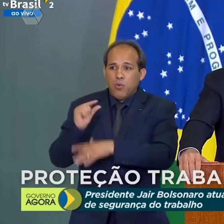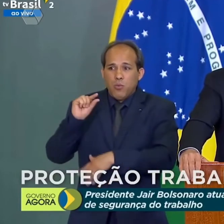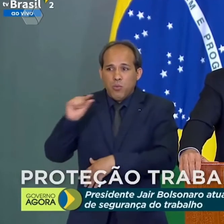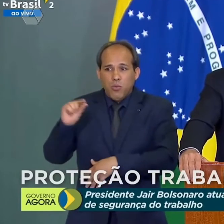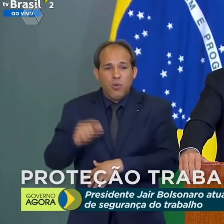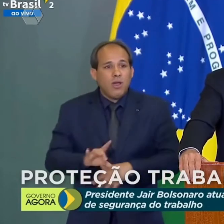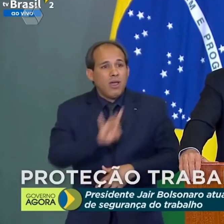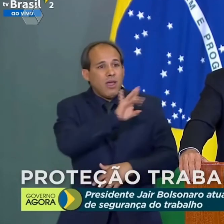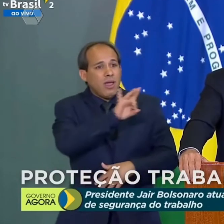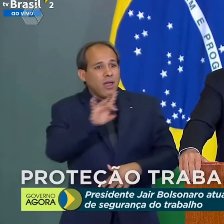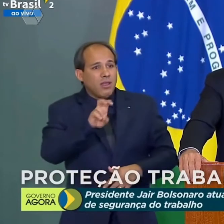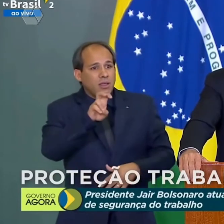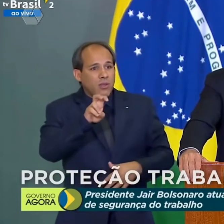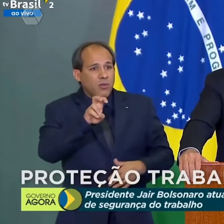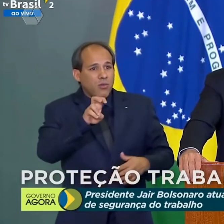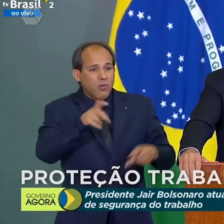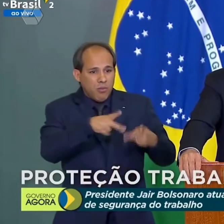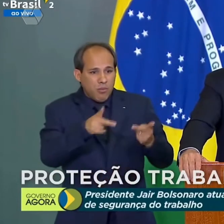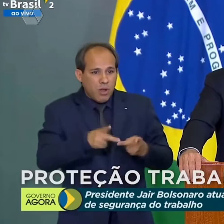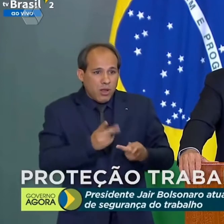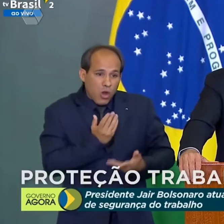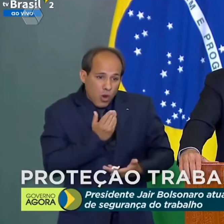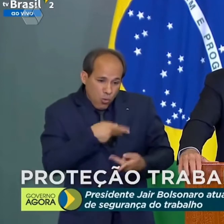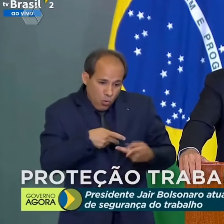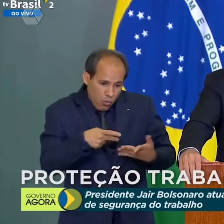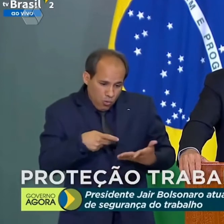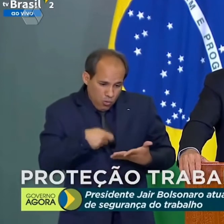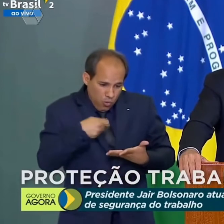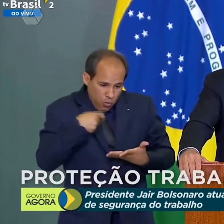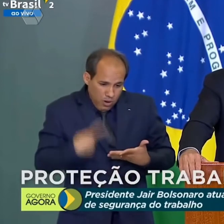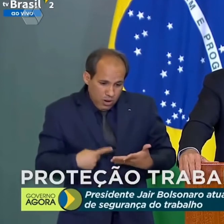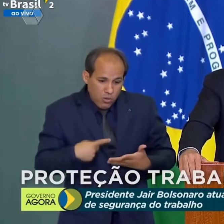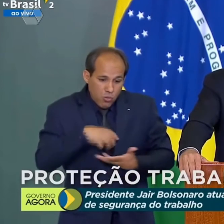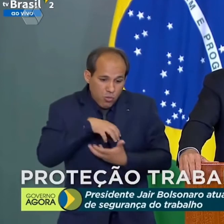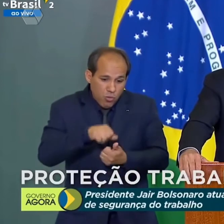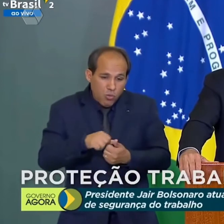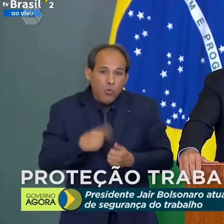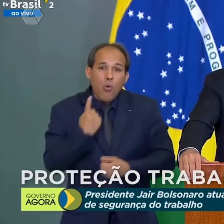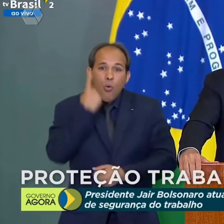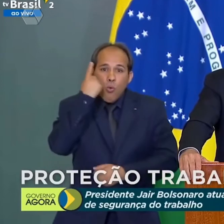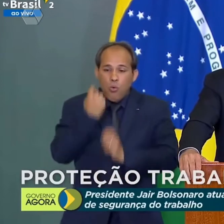A cada 5 pratos de comida no mundo, um sai do Brasil.